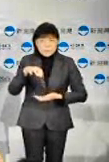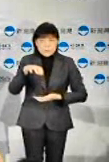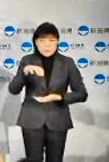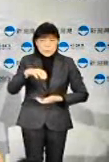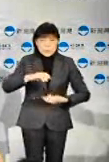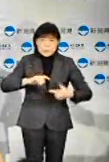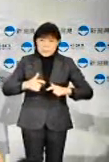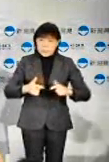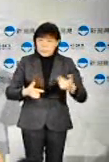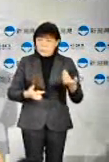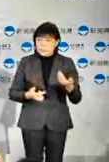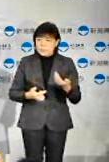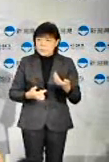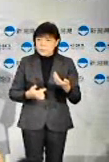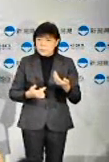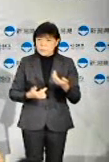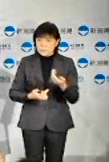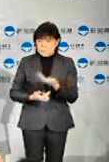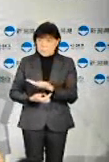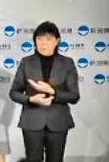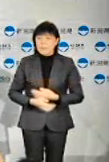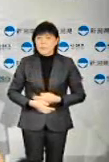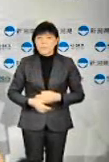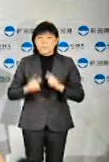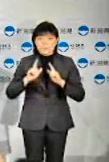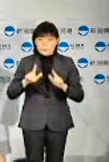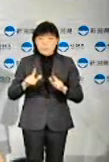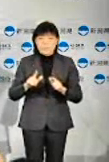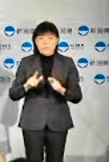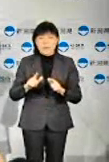説明会もある意味で県民の意見を聞いてる場じゃないですか。